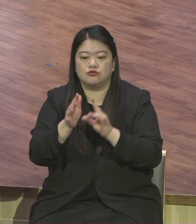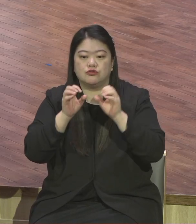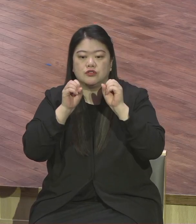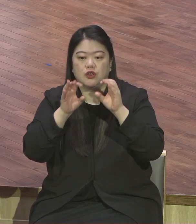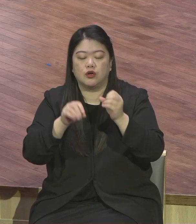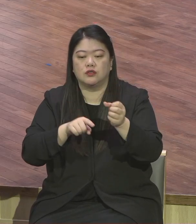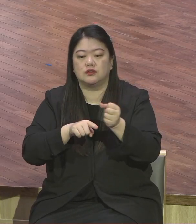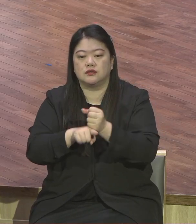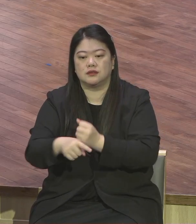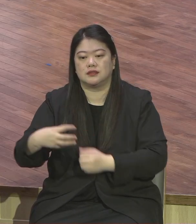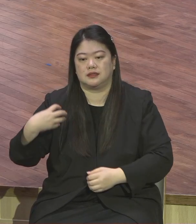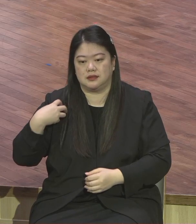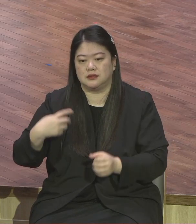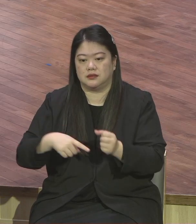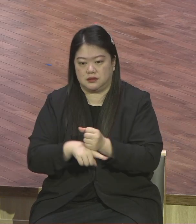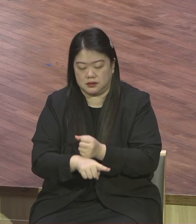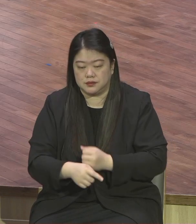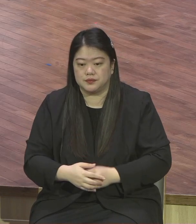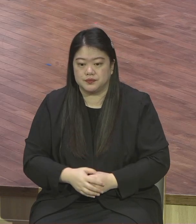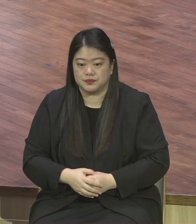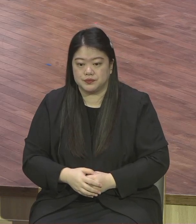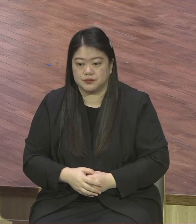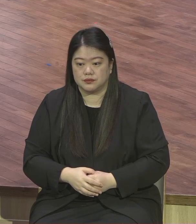그게 부담된다 하지 마세요.